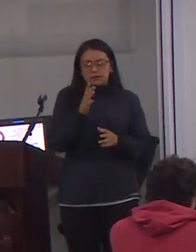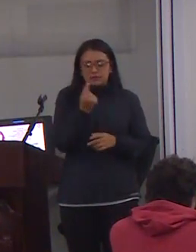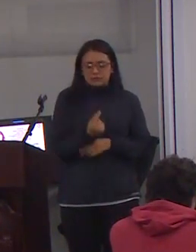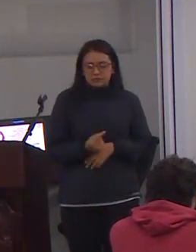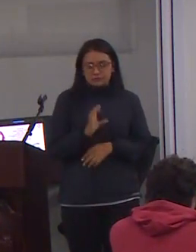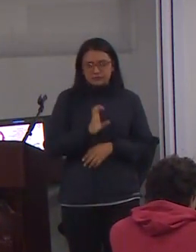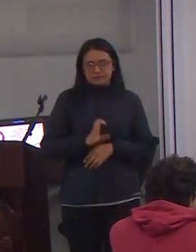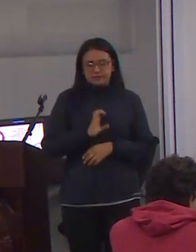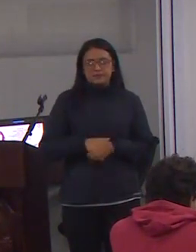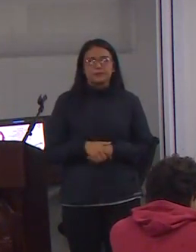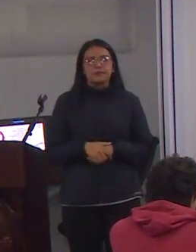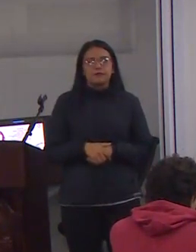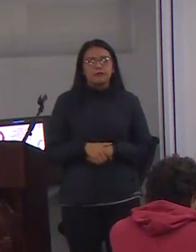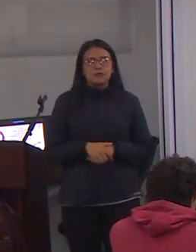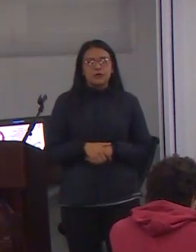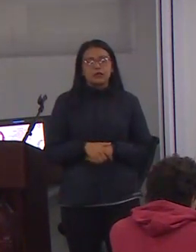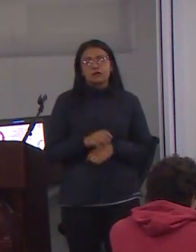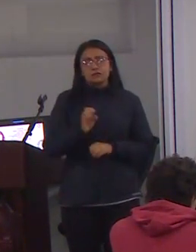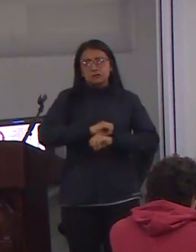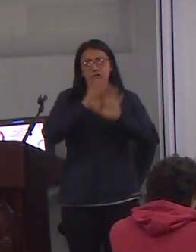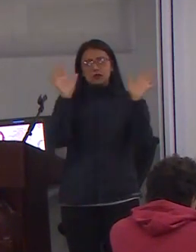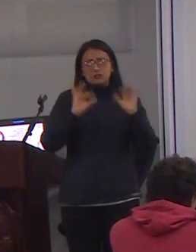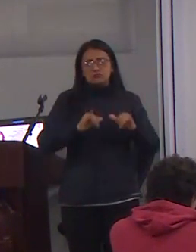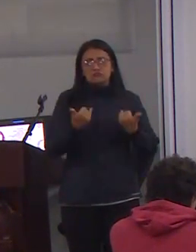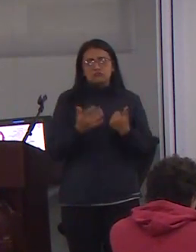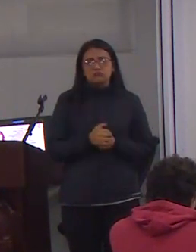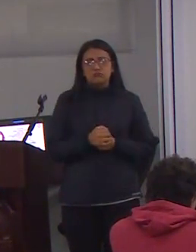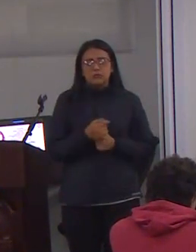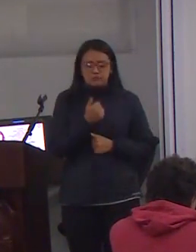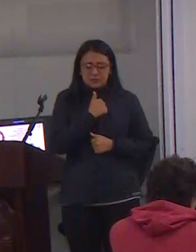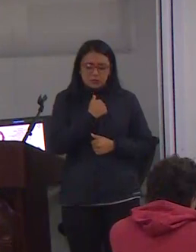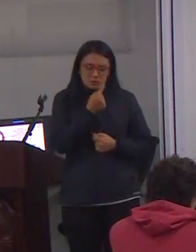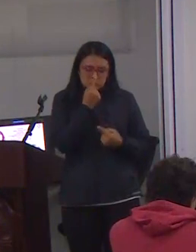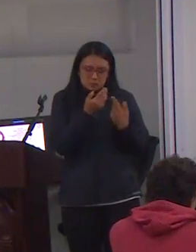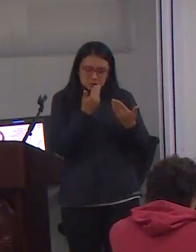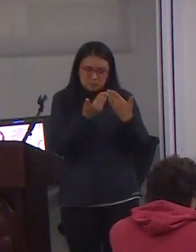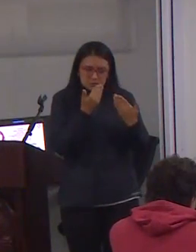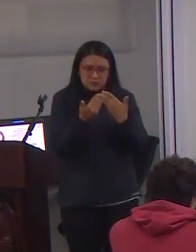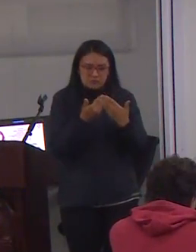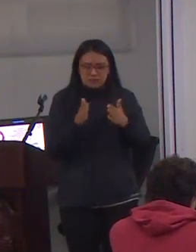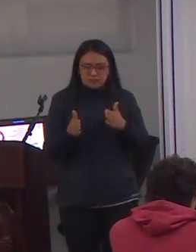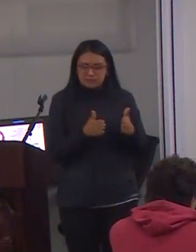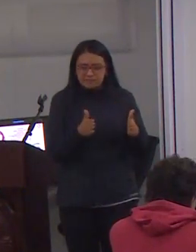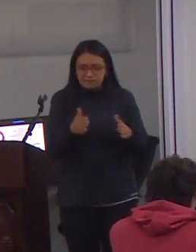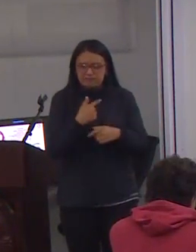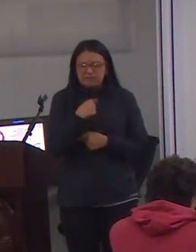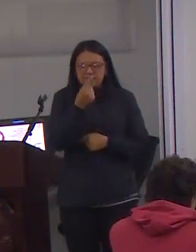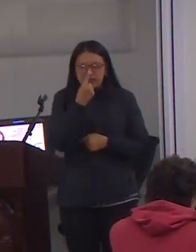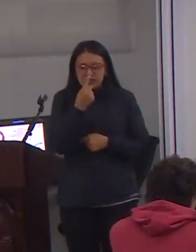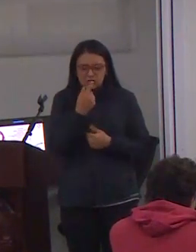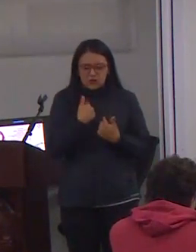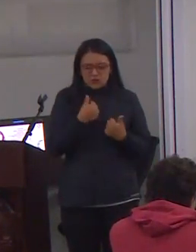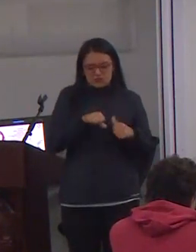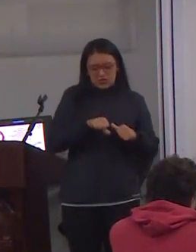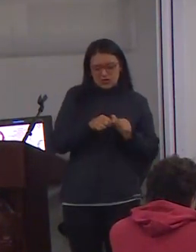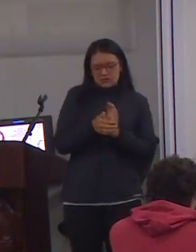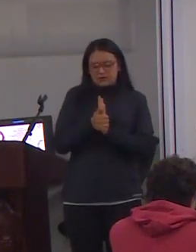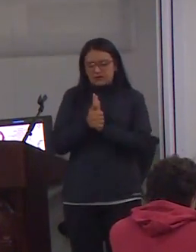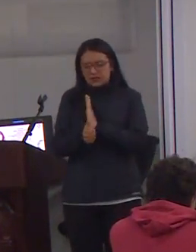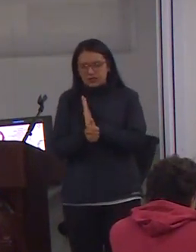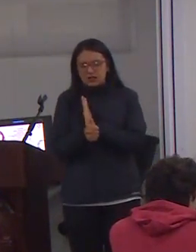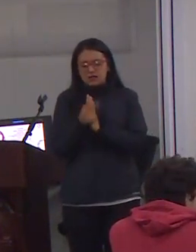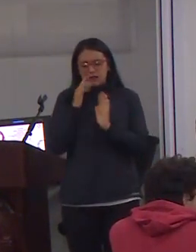particularidad entonces sí, claro que sí van descubriendo a lo largo de su camino para que son buenos van